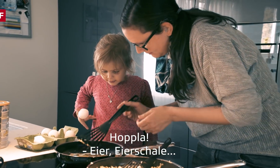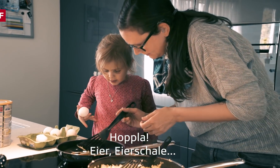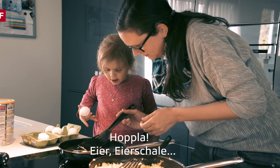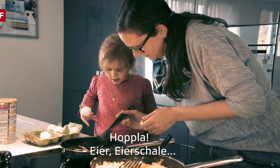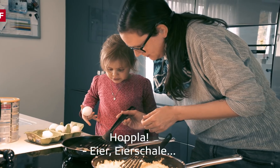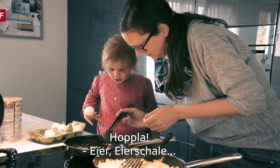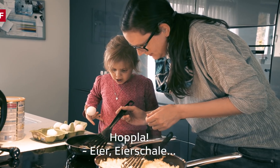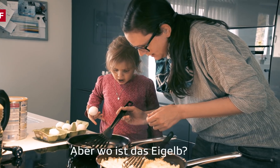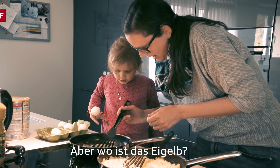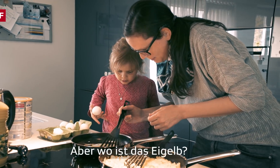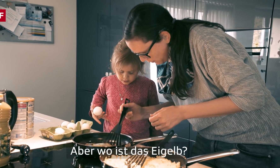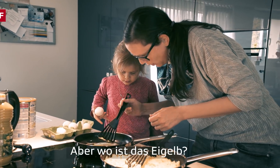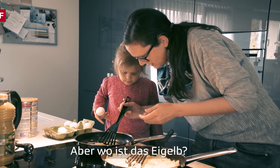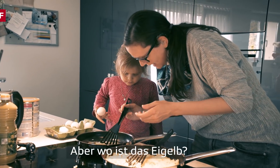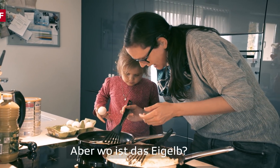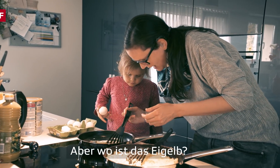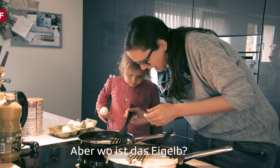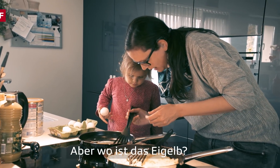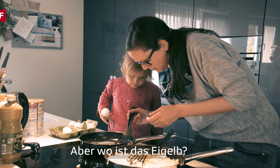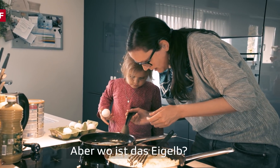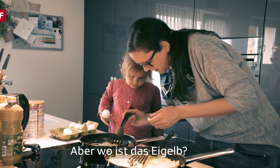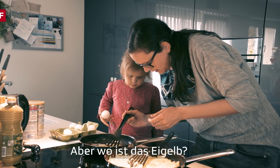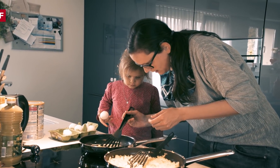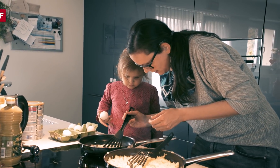Aja, schau. Aber wo ist Eigelb?